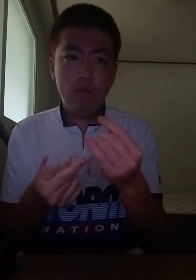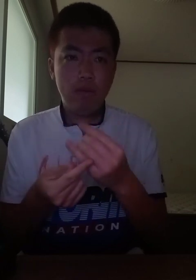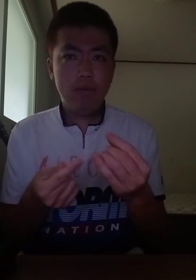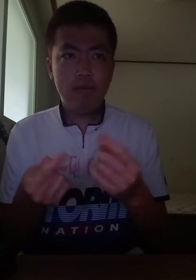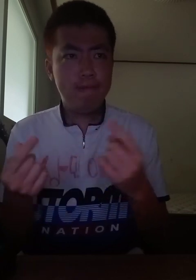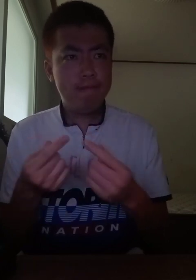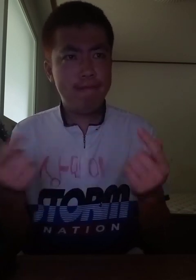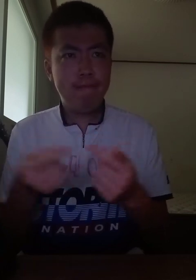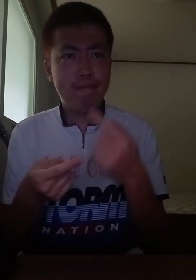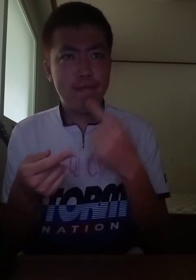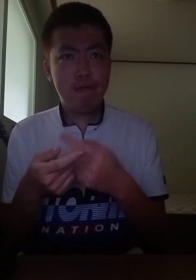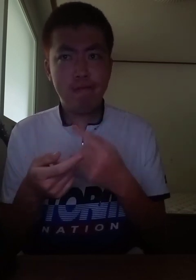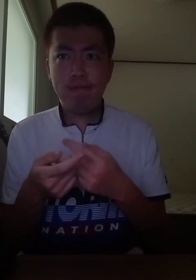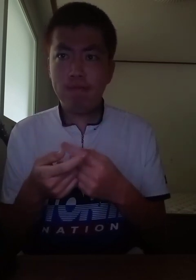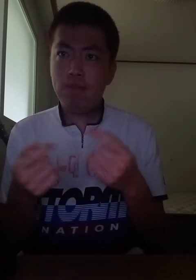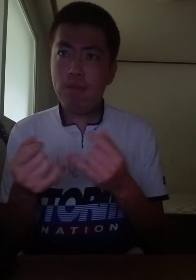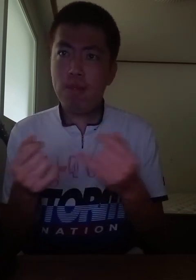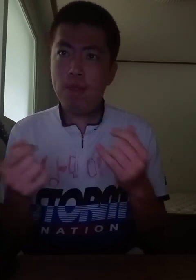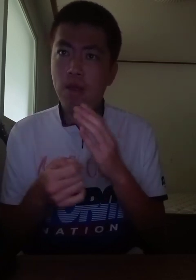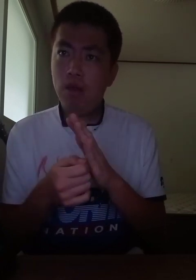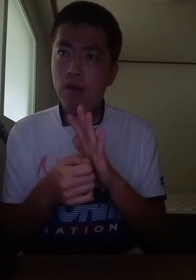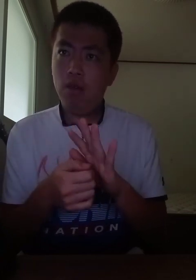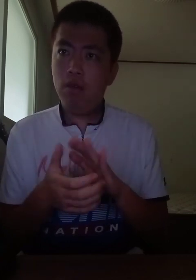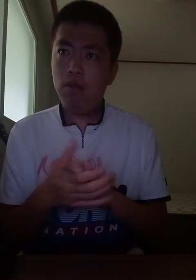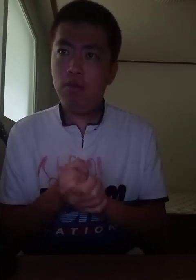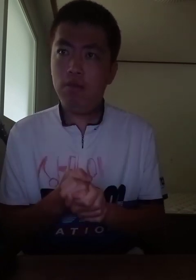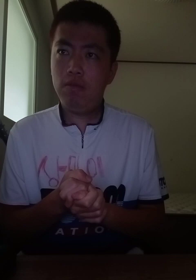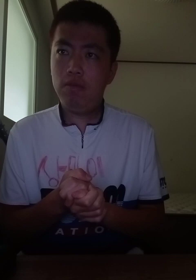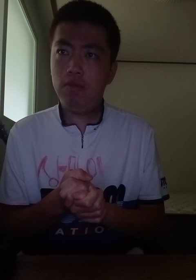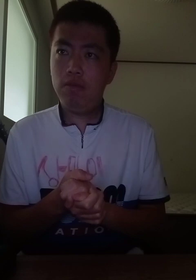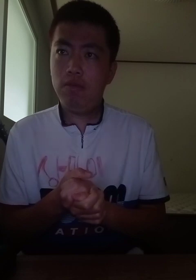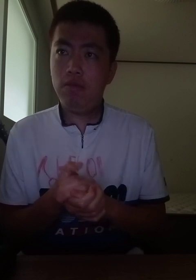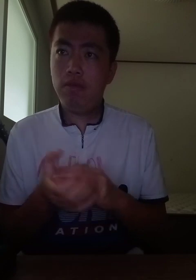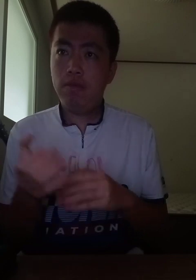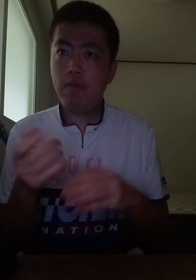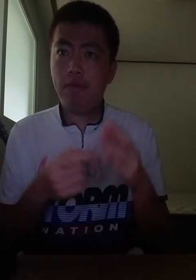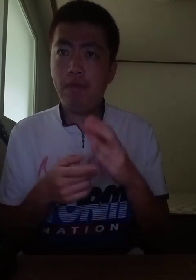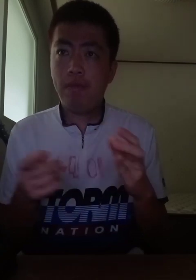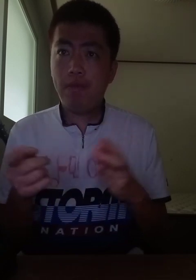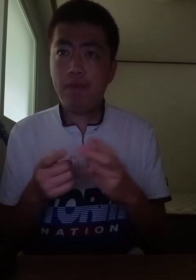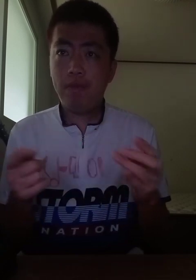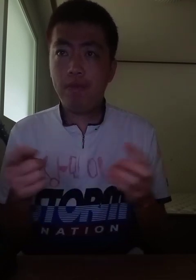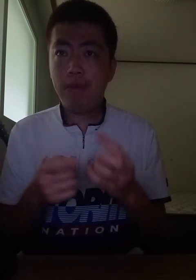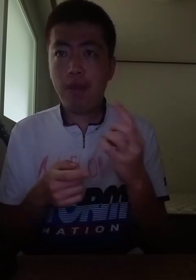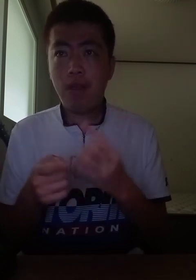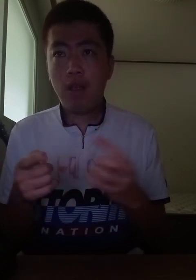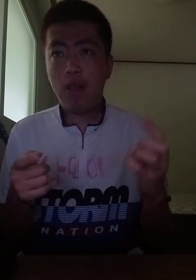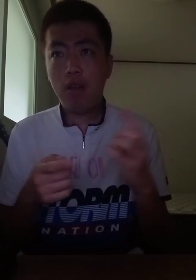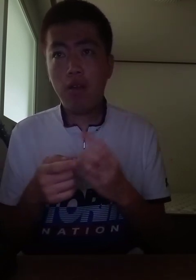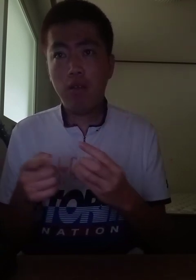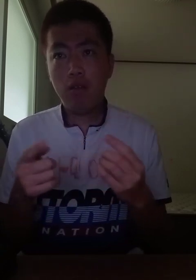이거는 너무한 결정 아닌가. 주위에 벌레나 먹이 너무 많아서